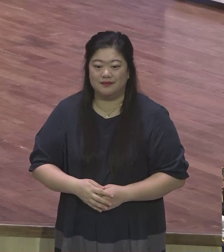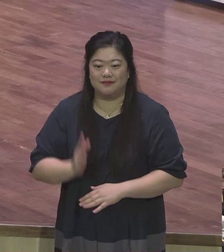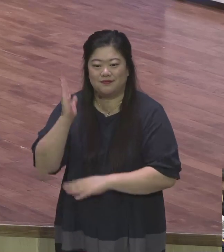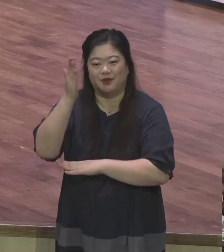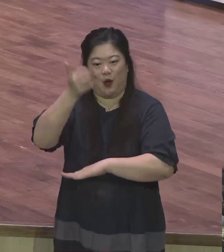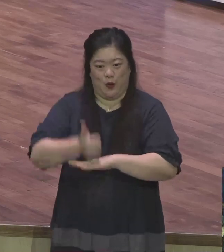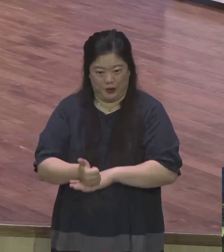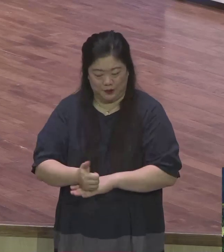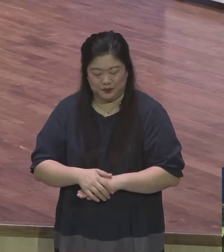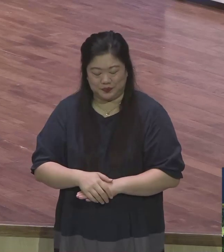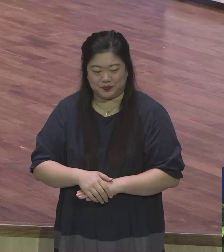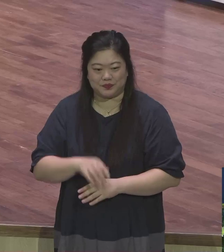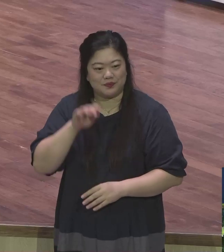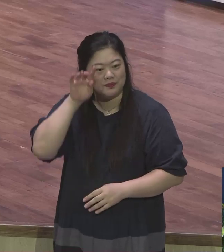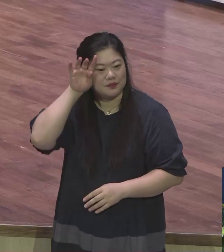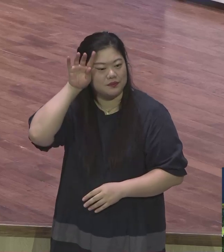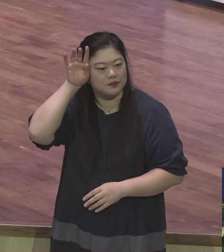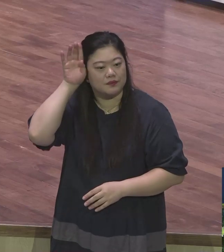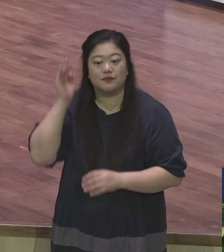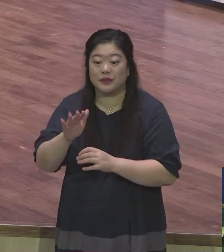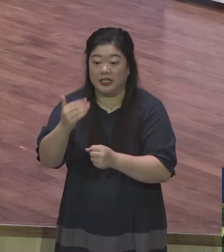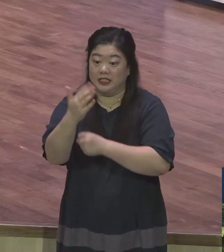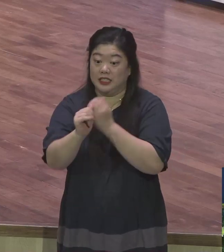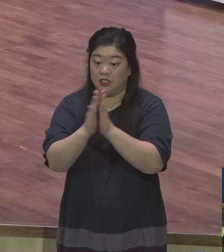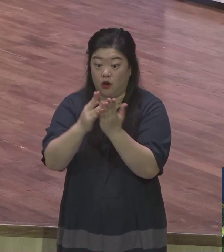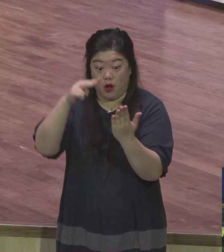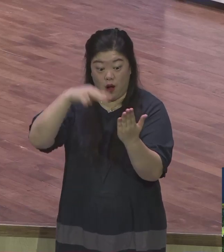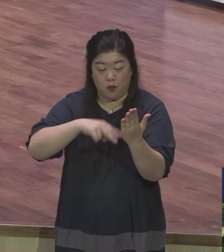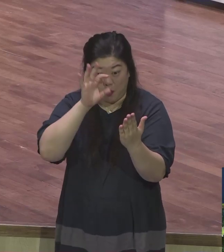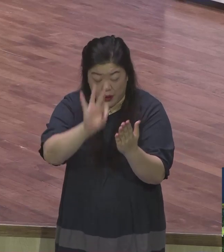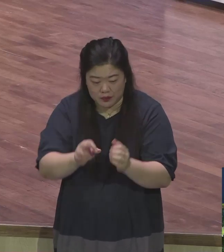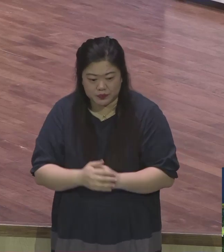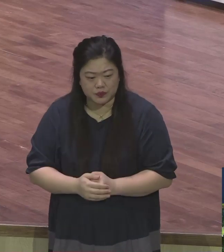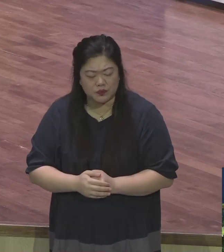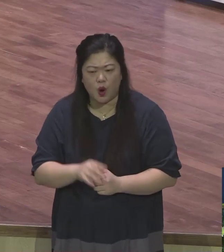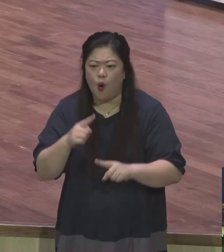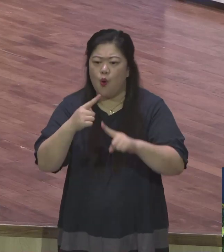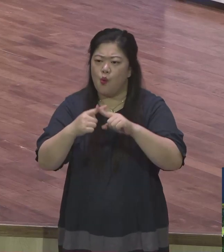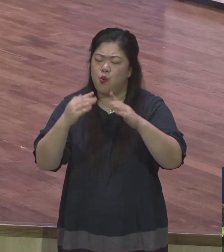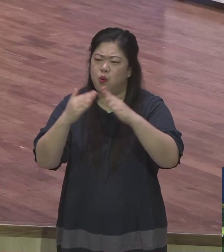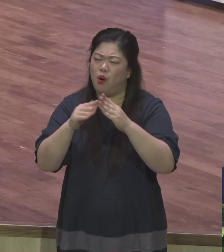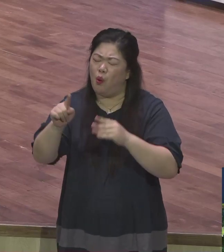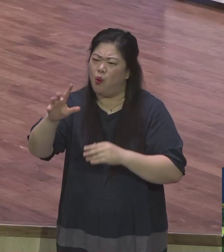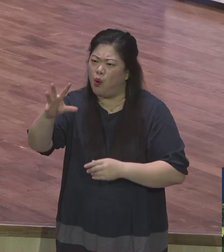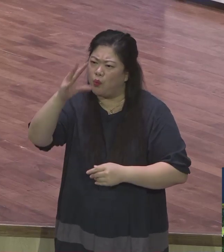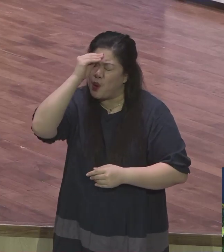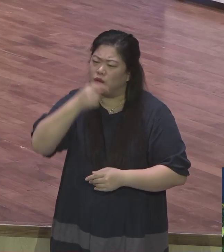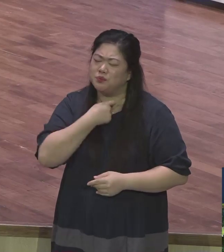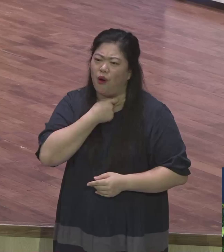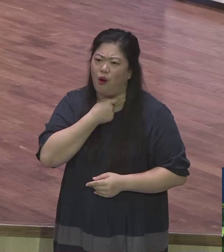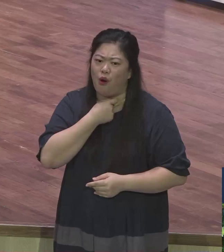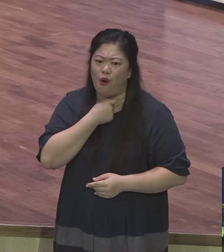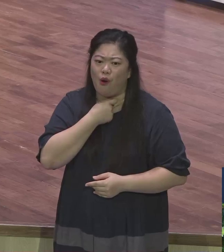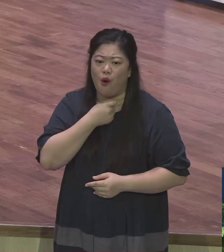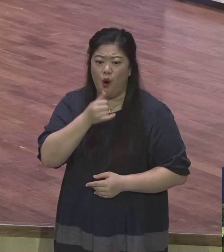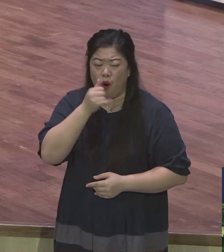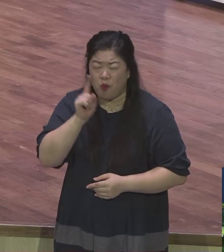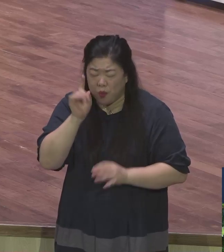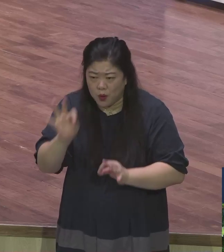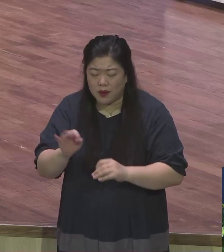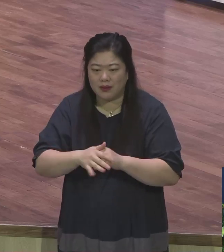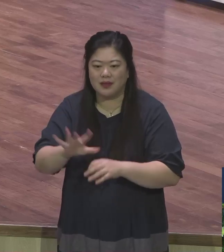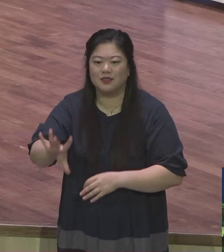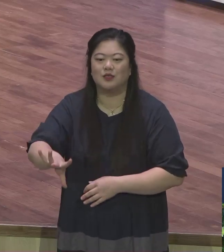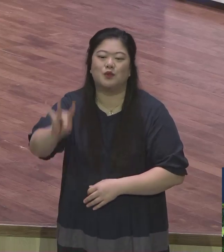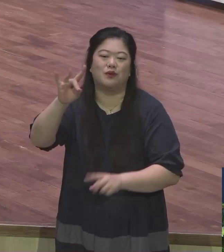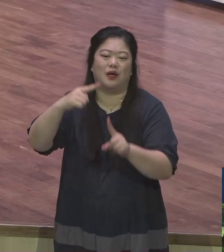결론입니다. 우리가 이제 성경에 나오는 이상적인 교회를 말할 때 뭐라 그래요? 초대교회 초대교회로 돌아가자